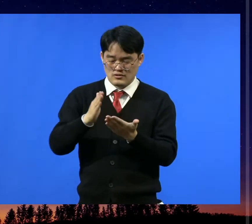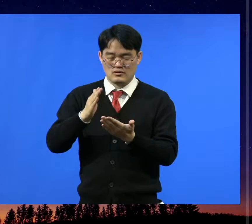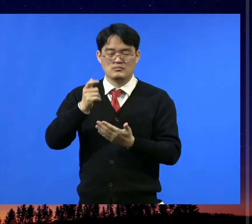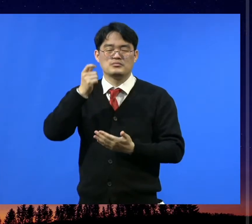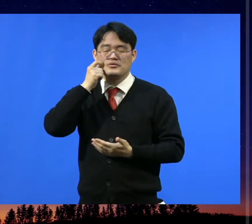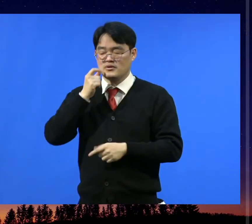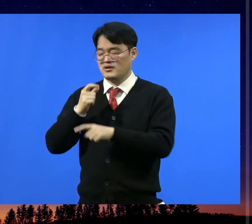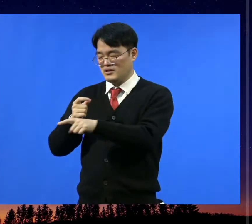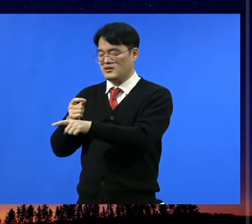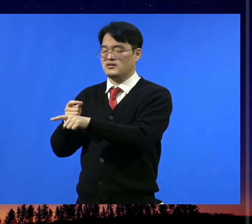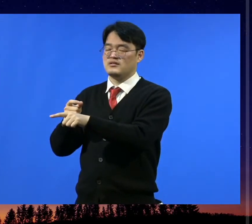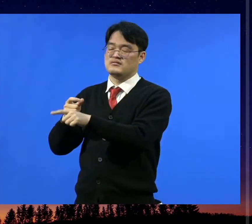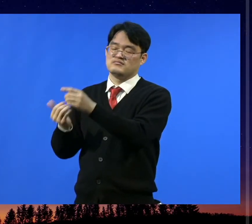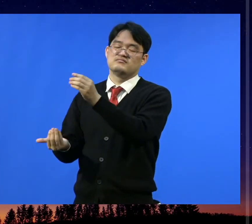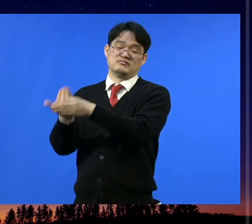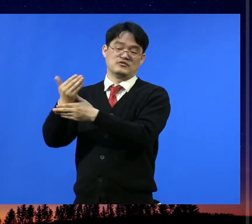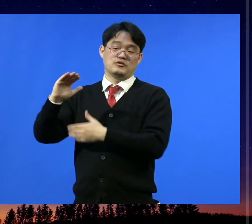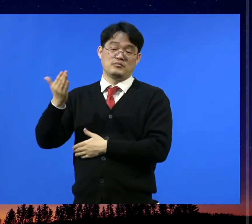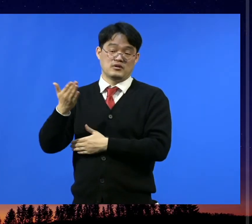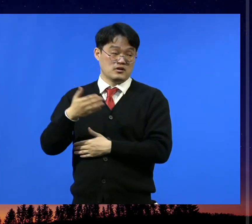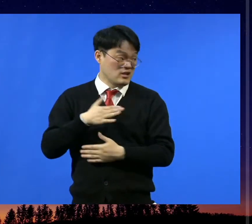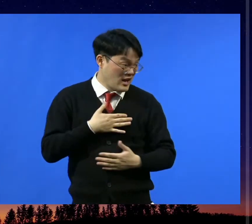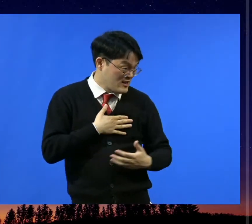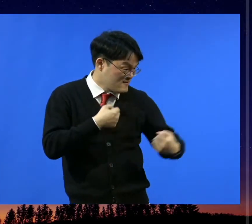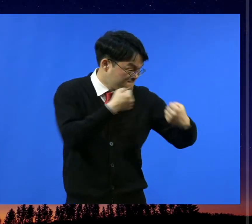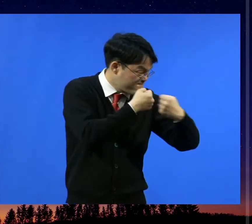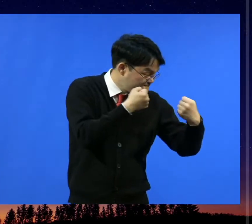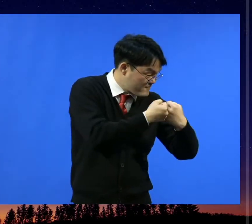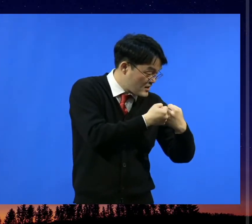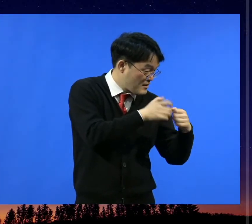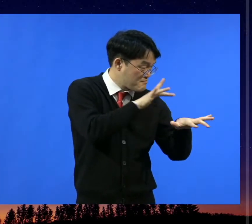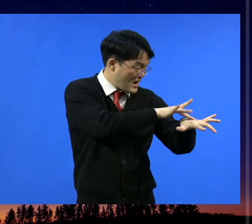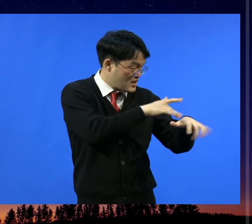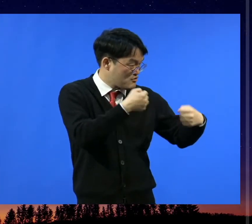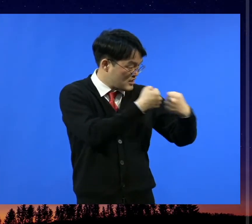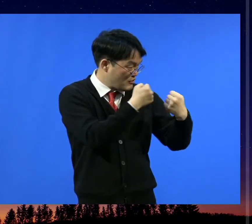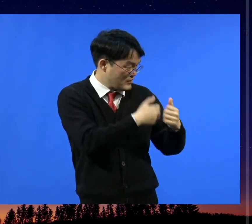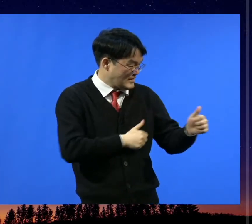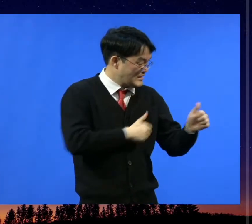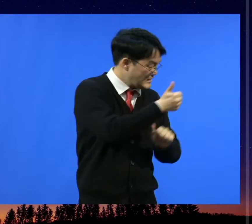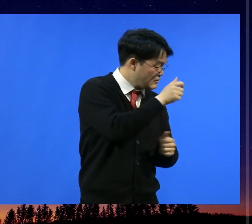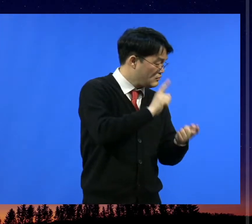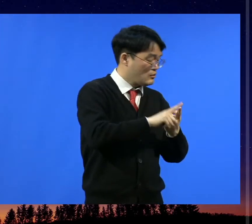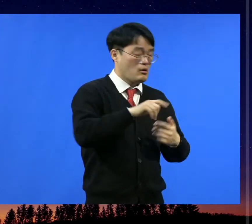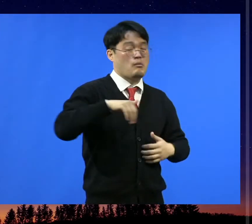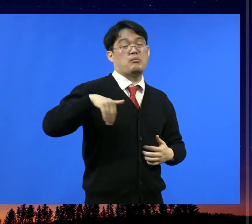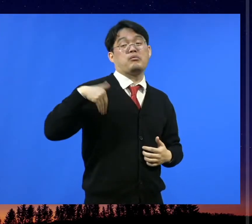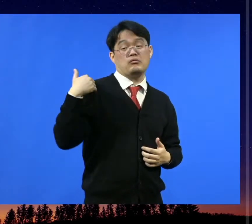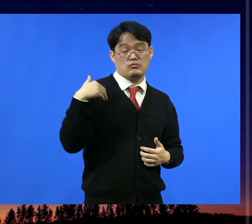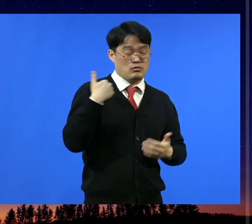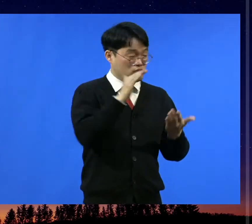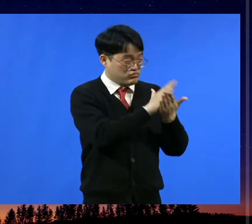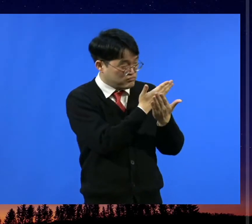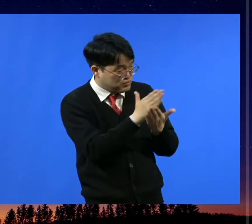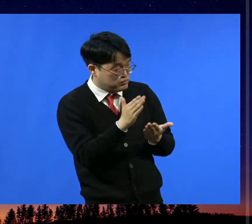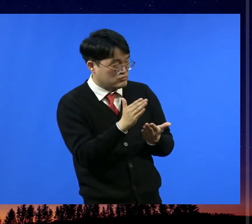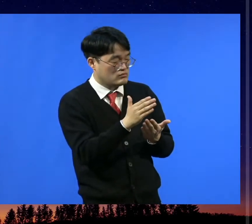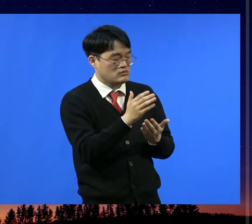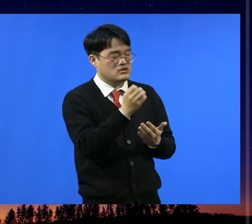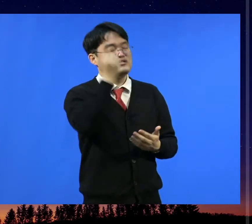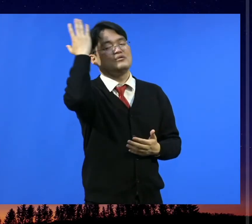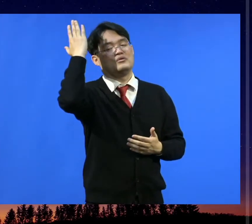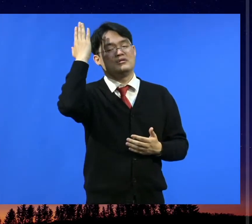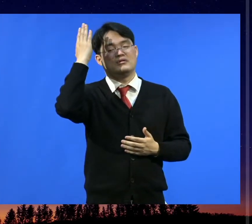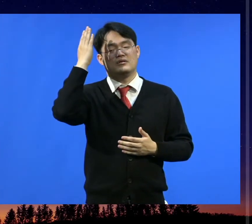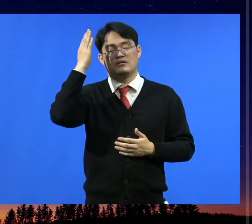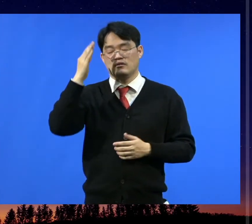많죠. 싸움의 대상을 파악하지 못하는 거예요. 누구하고 싸워야 되는지를 모르는 것입니다. 분별력을 잃어버리니까. 오늘